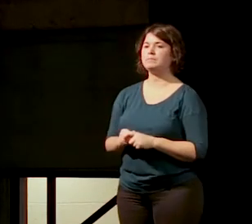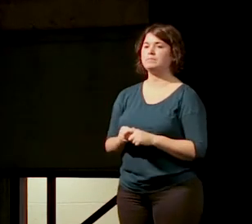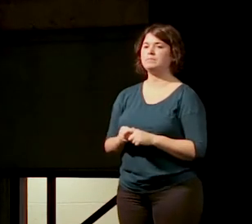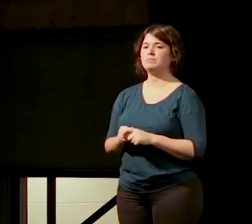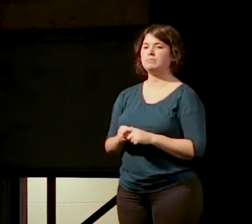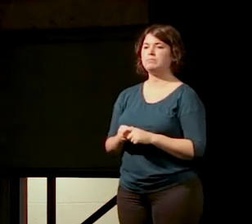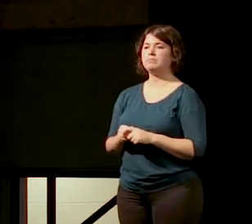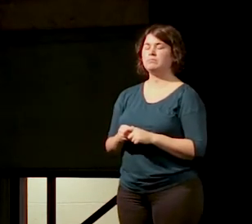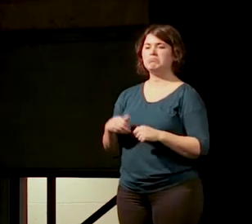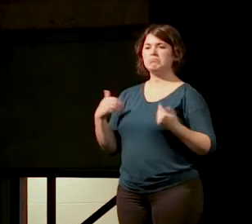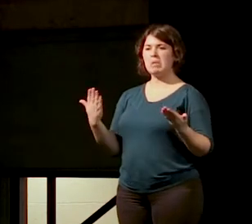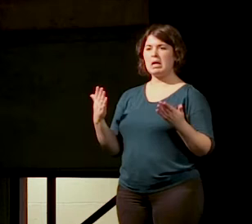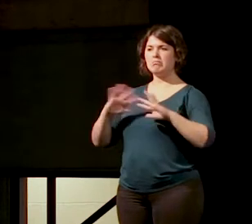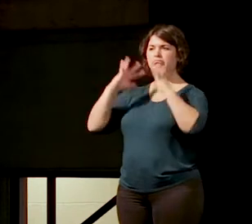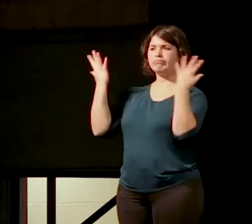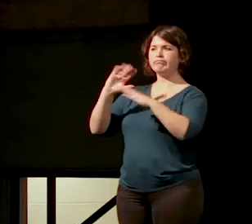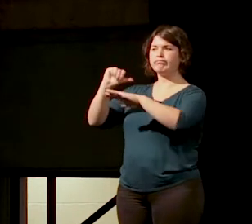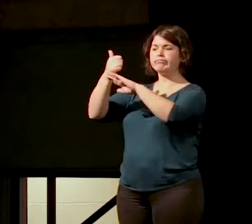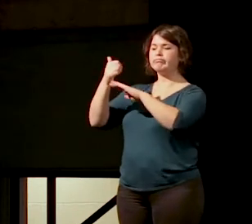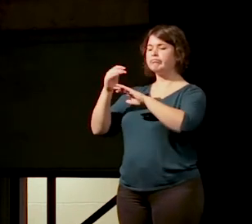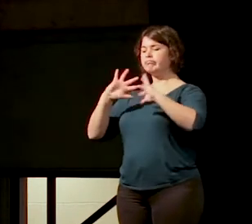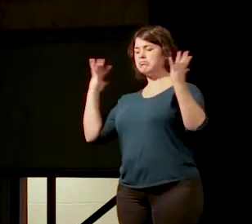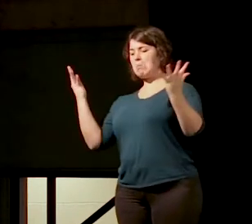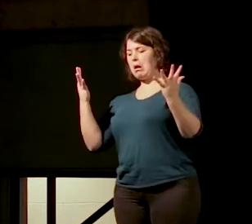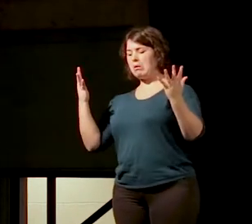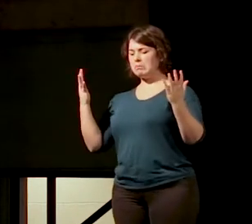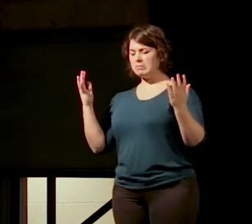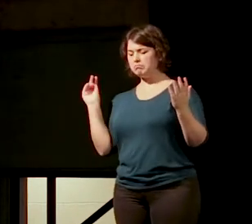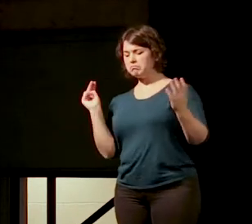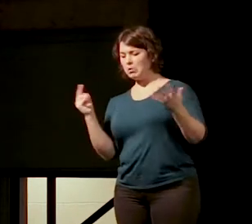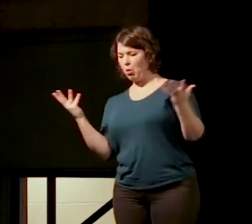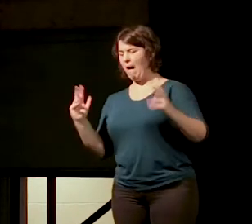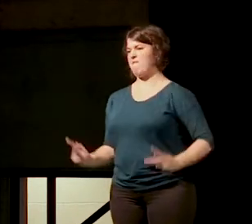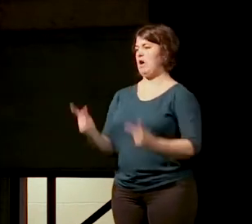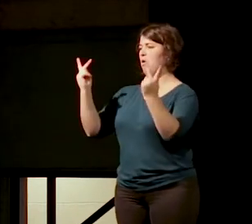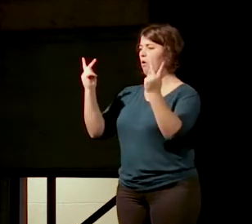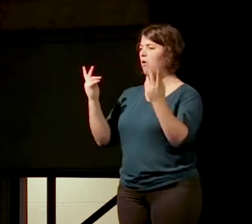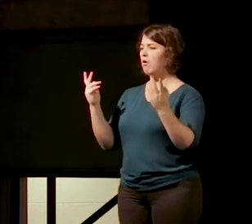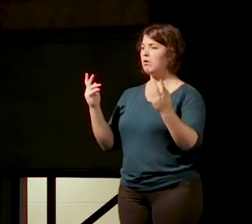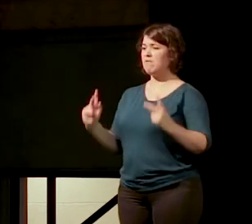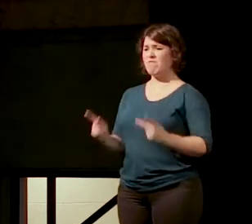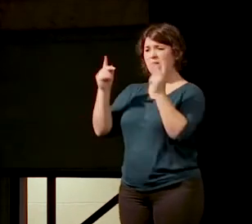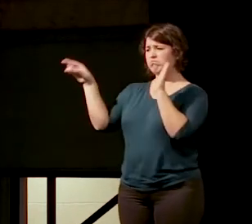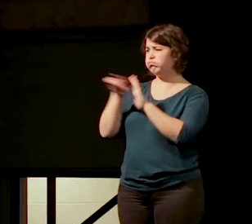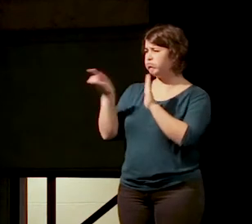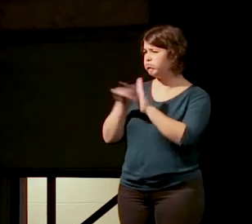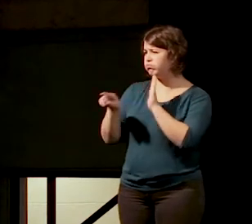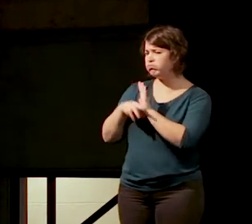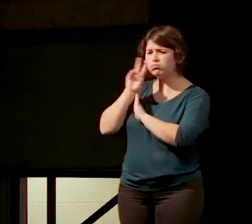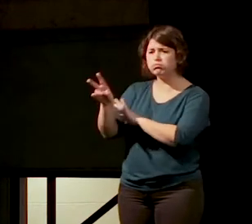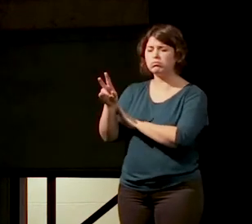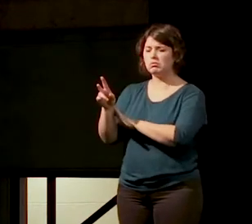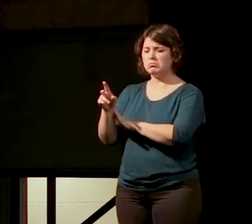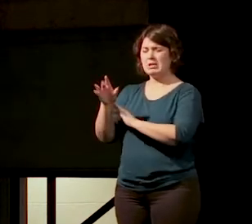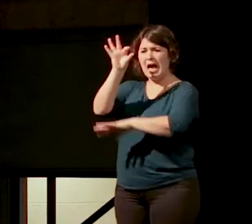Mais au-dessus de cela, de tout cela, il y a des valeurs, il y a des principes, une